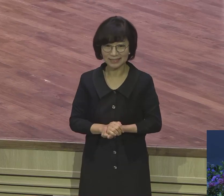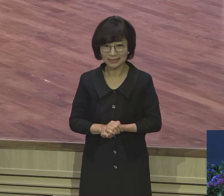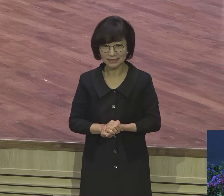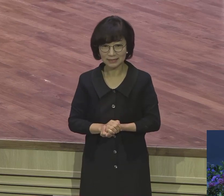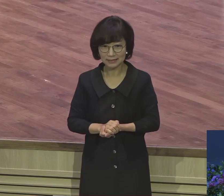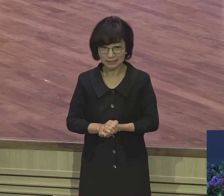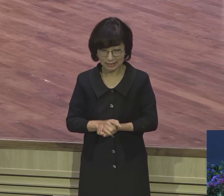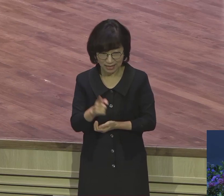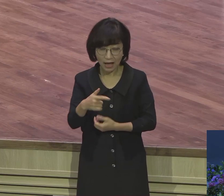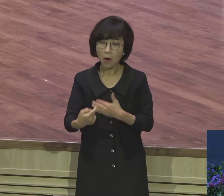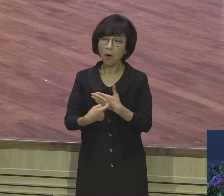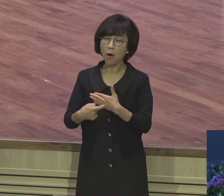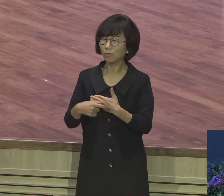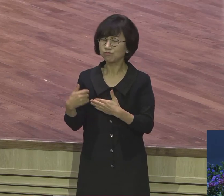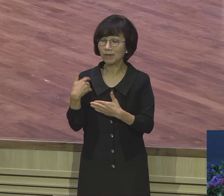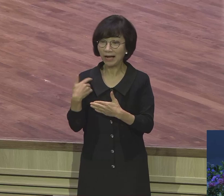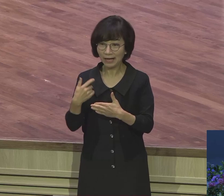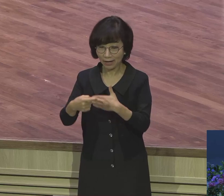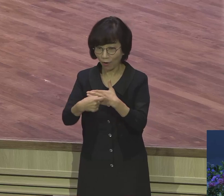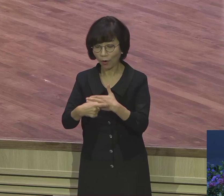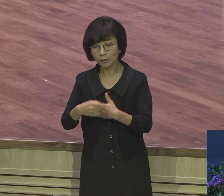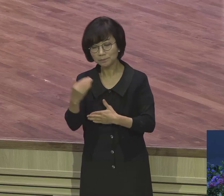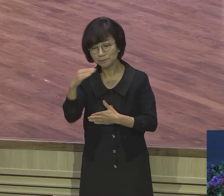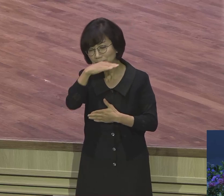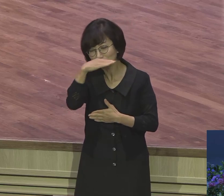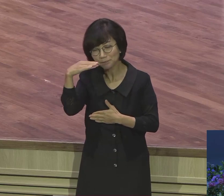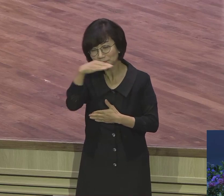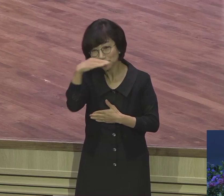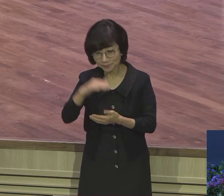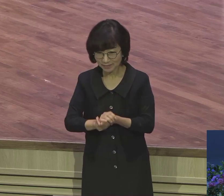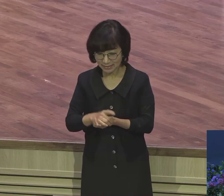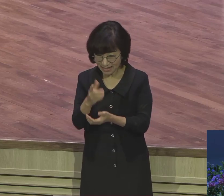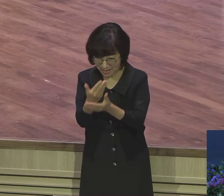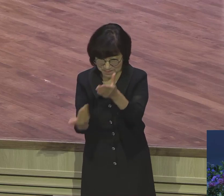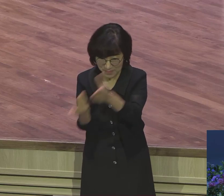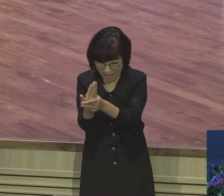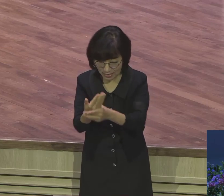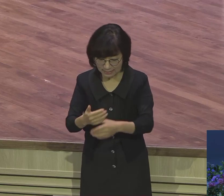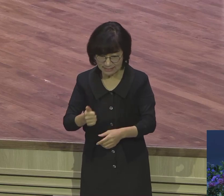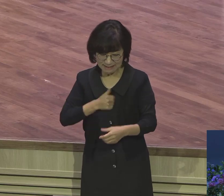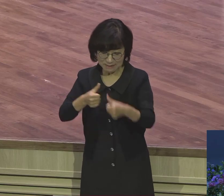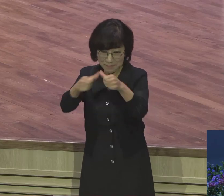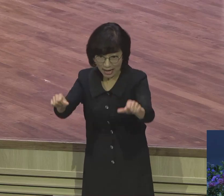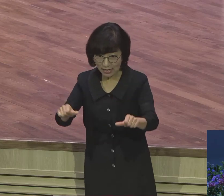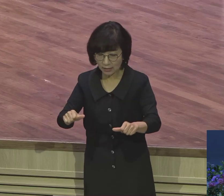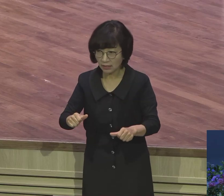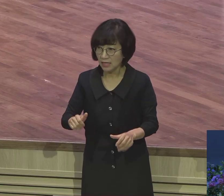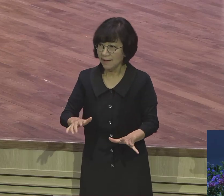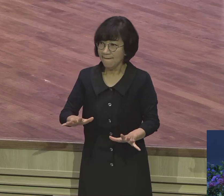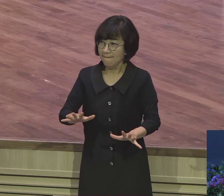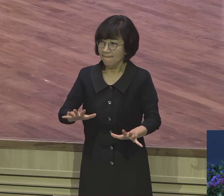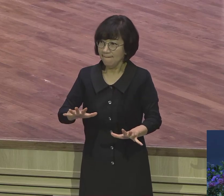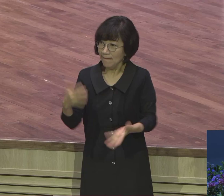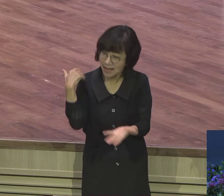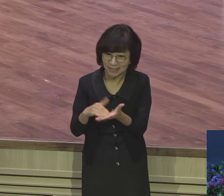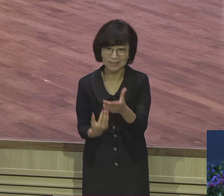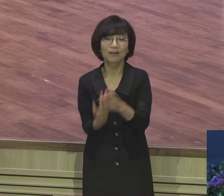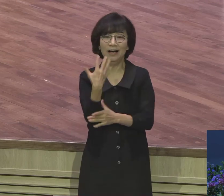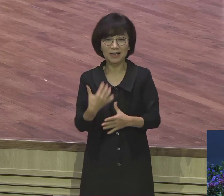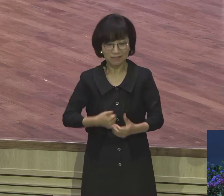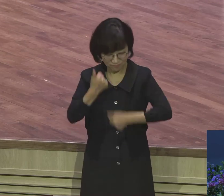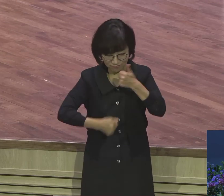터져봐야 알아. 문제사건 안 테러도 몰라. 존심 상해봐야 알아. 그러니까 덜켜야 알아. 그때